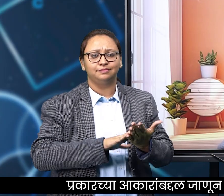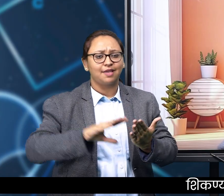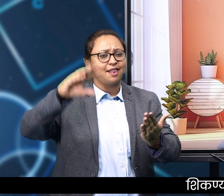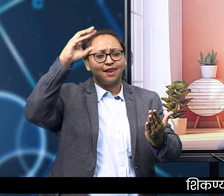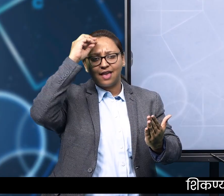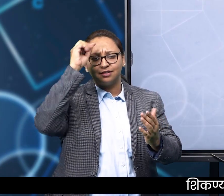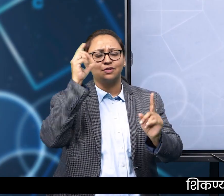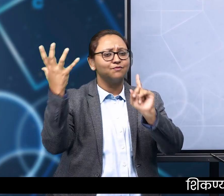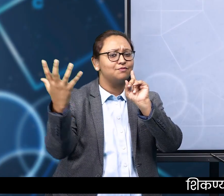शिकण्याचे निकाल.